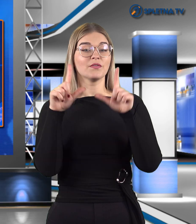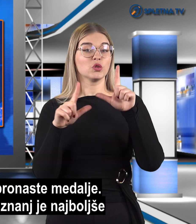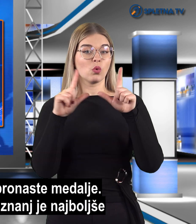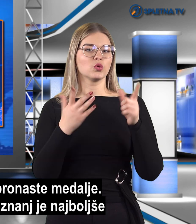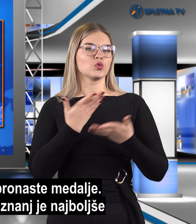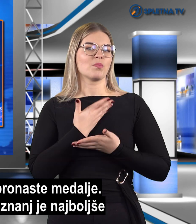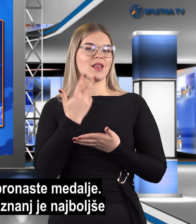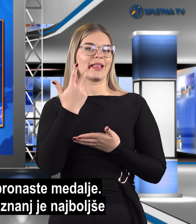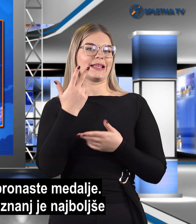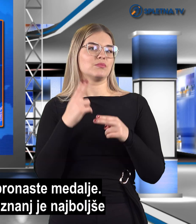bronaste medalje.